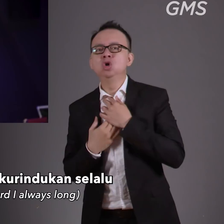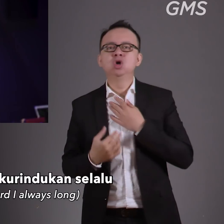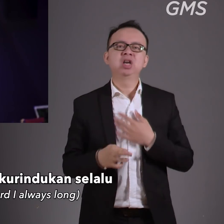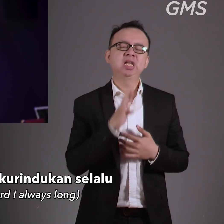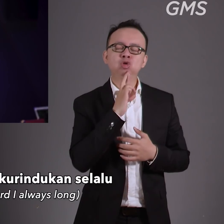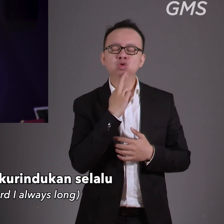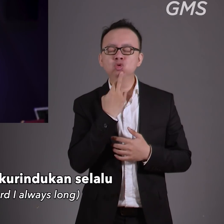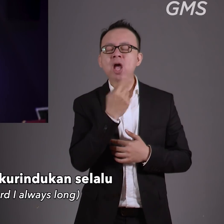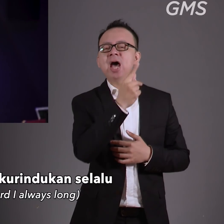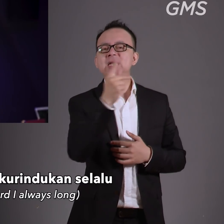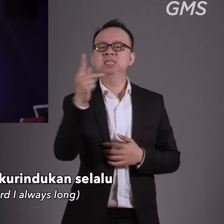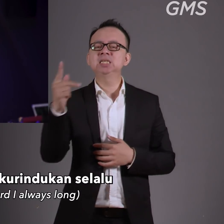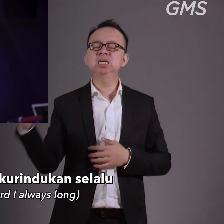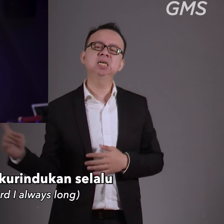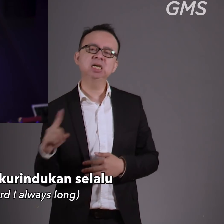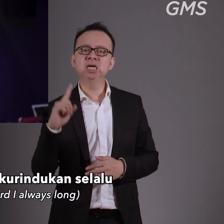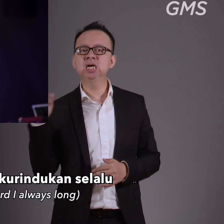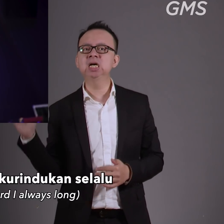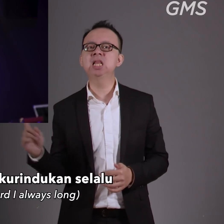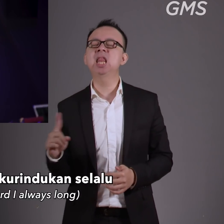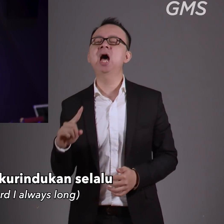Tuhanku, rindukan